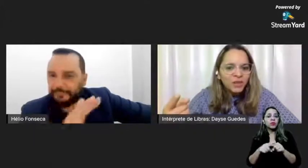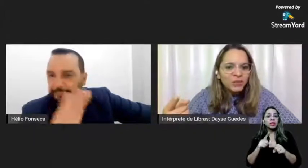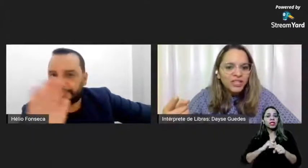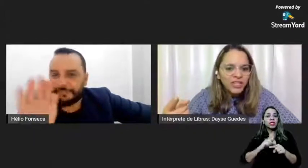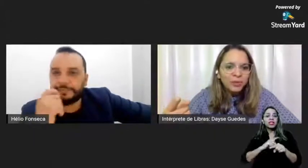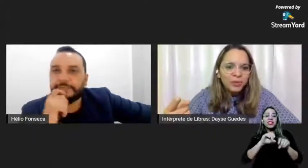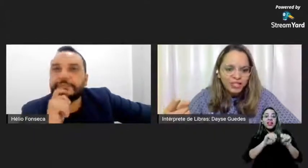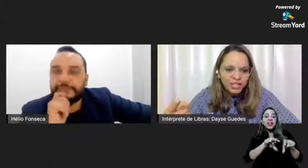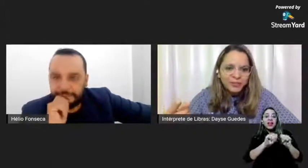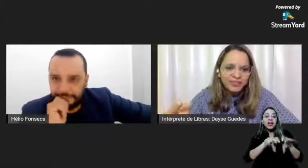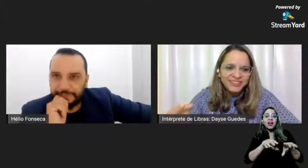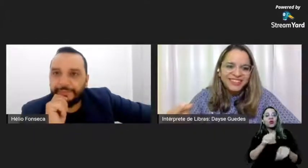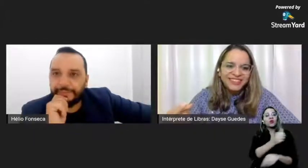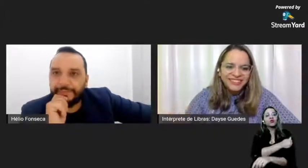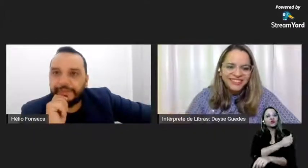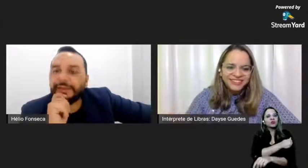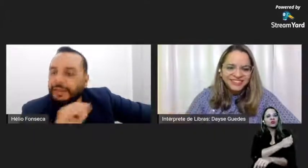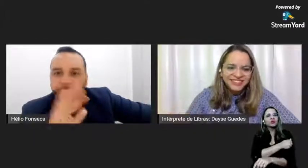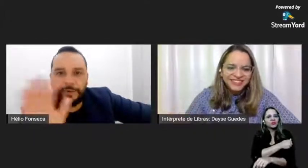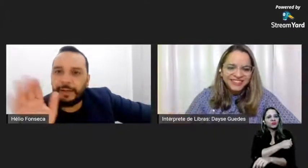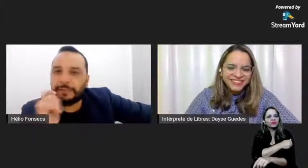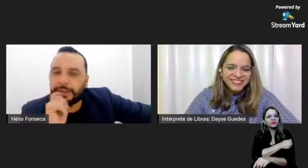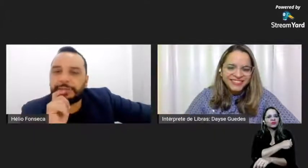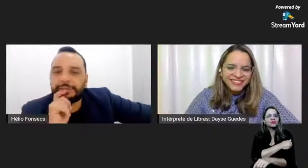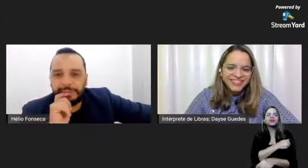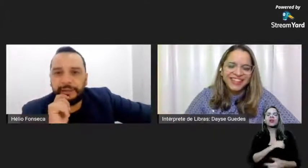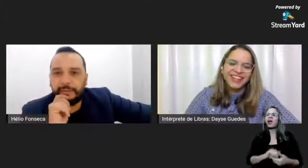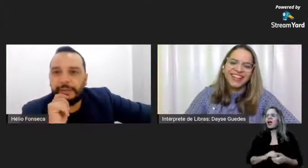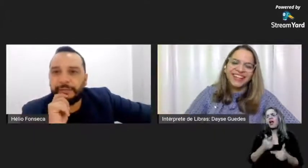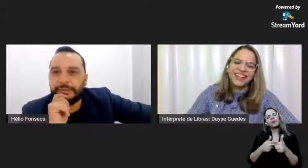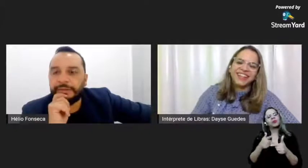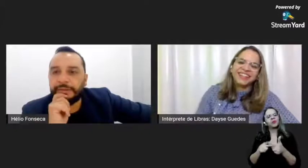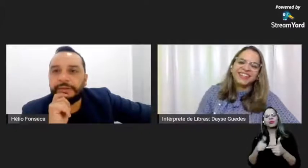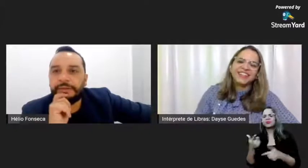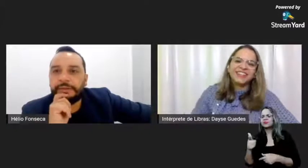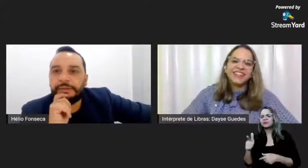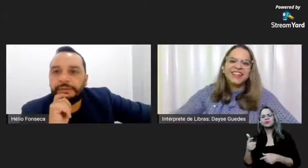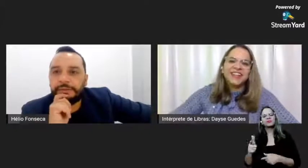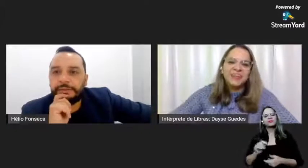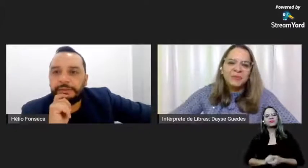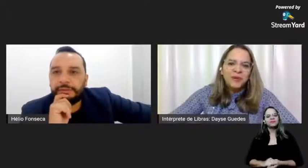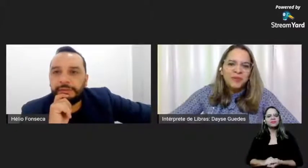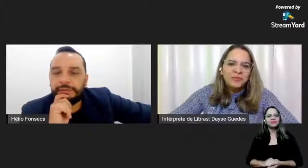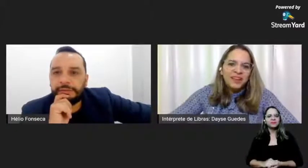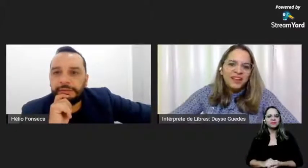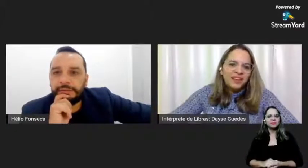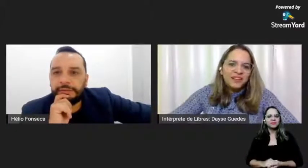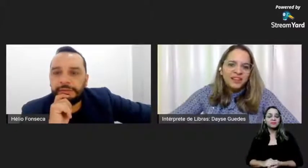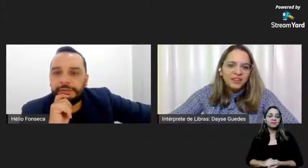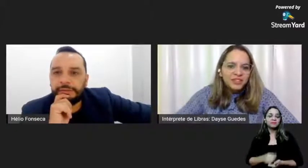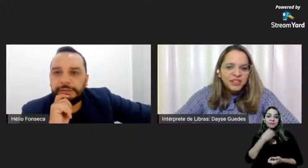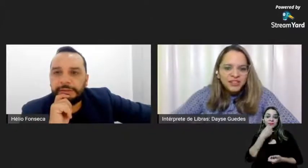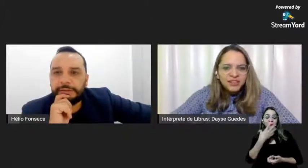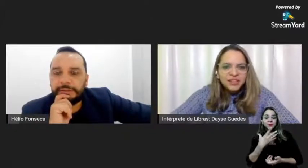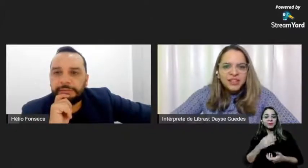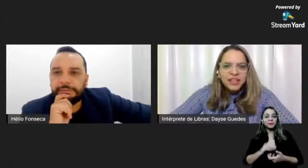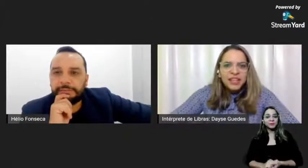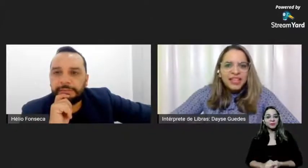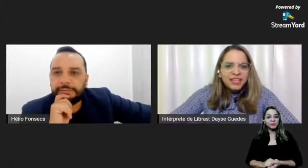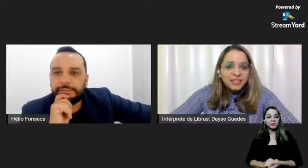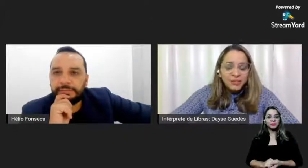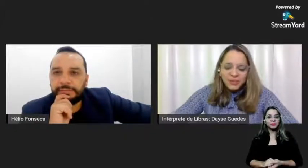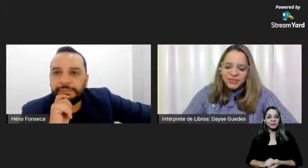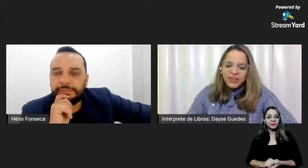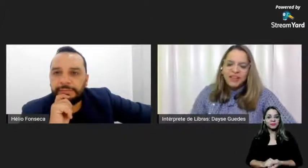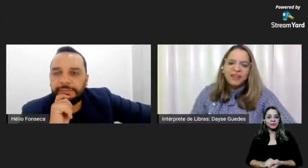com os alunos daqui a pouquinho, entendeu? Sem problema, sem problema. Bom, acho que